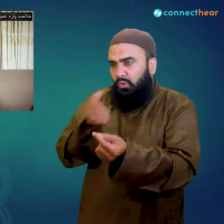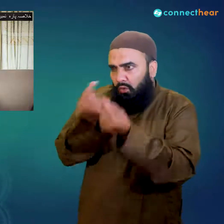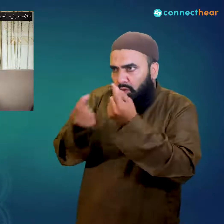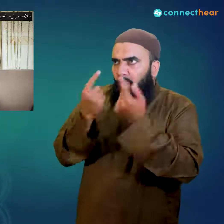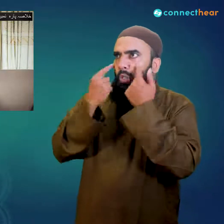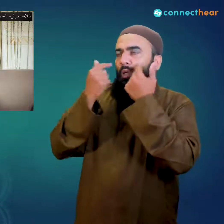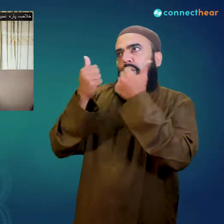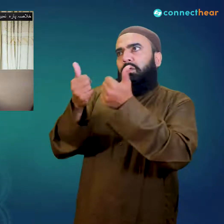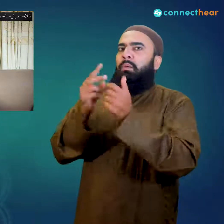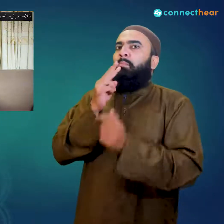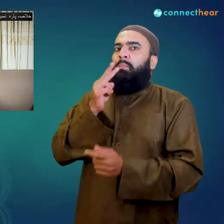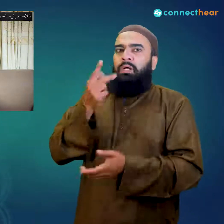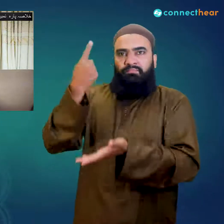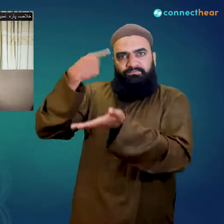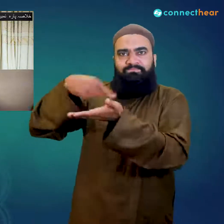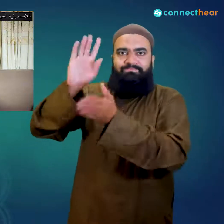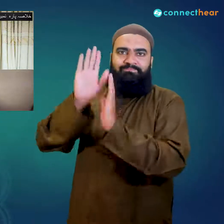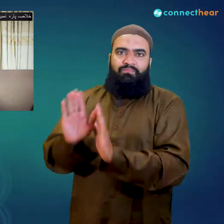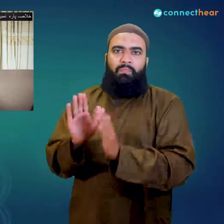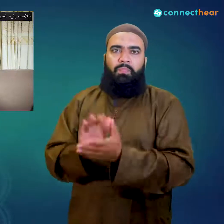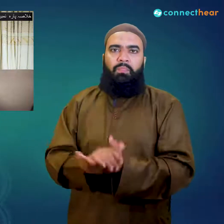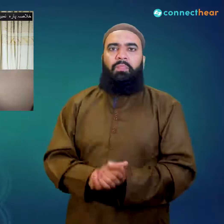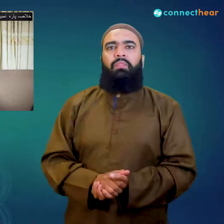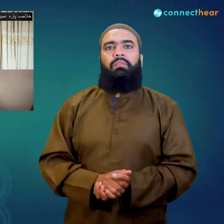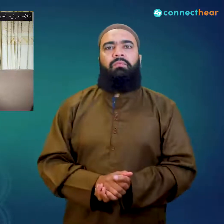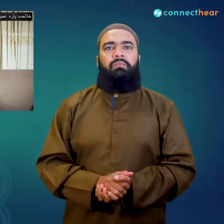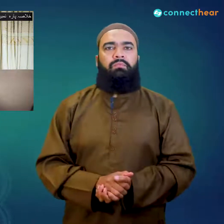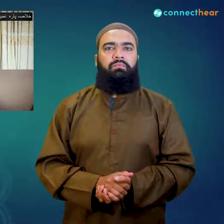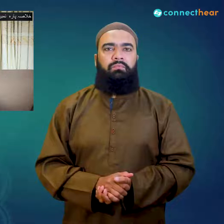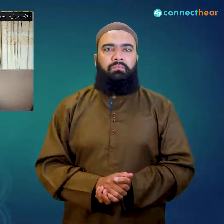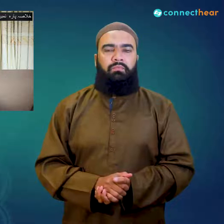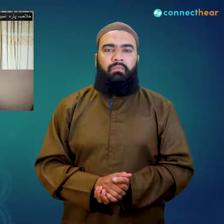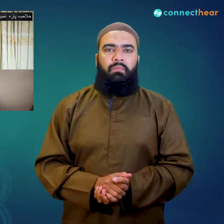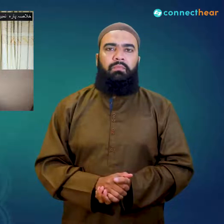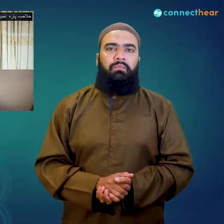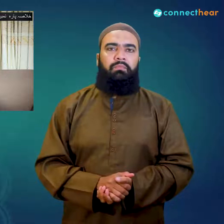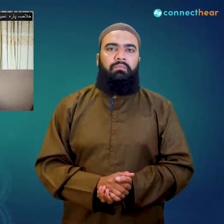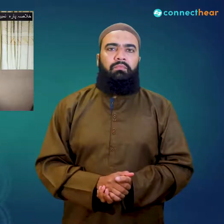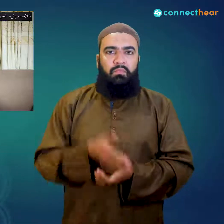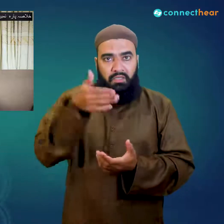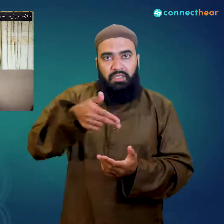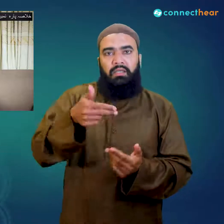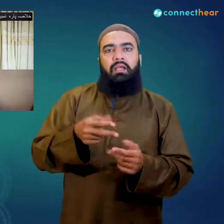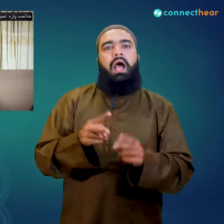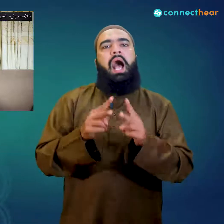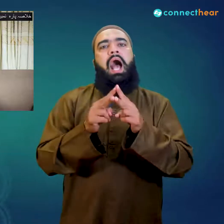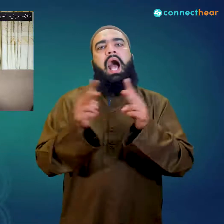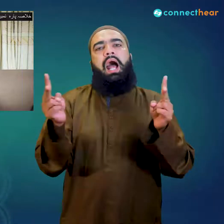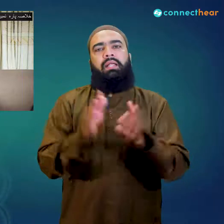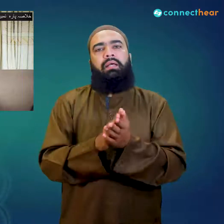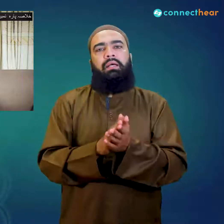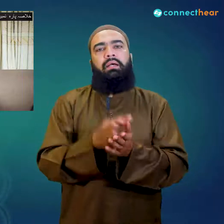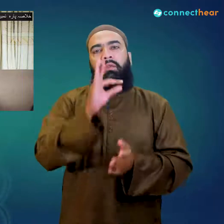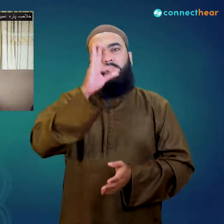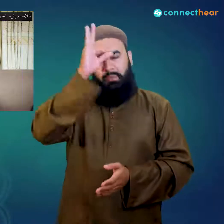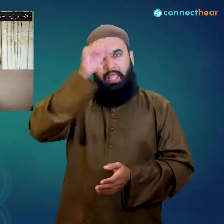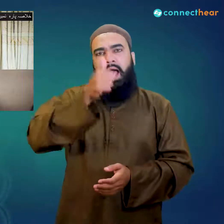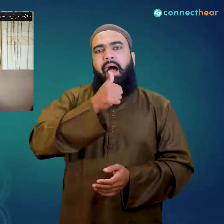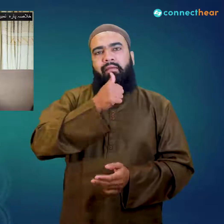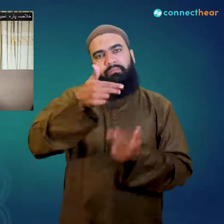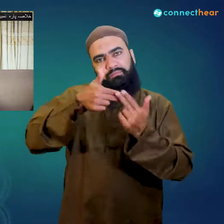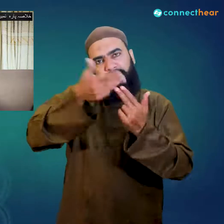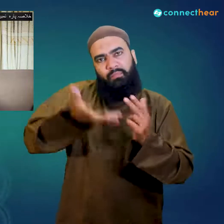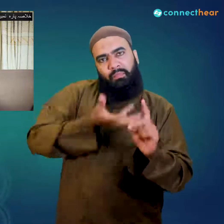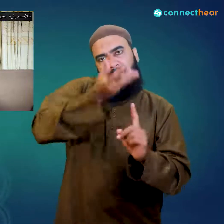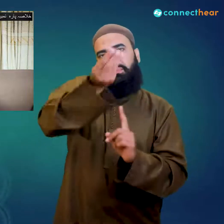نصیحت نہ ہو، واقعے کے اس حصے کو، اس جزء کو چھوڑ دیا جاتا ہے۔ یہی چیز اس واقعے کے اندر بھی اللہ رب